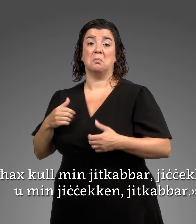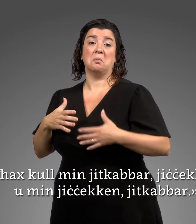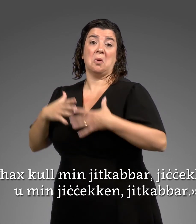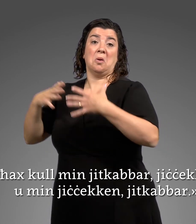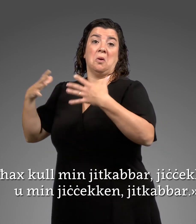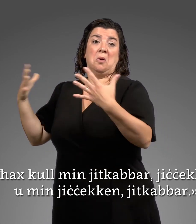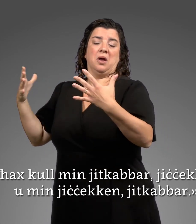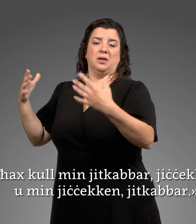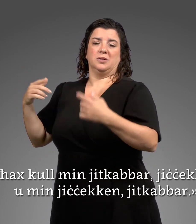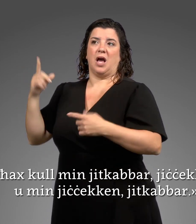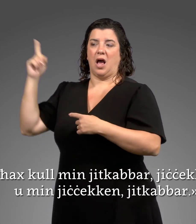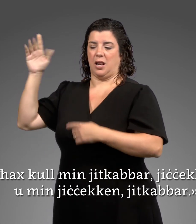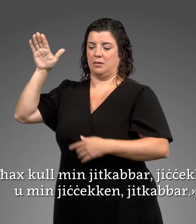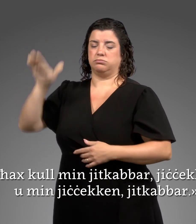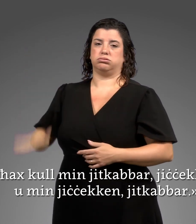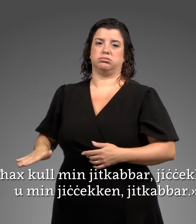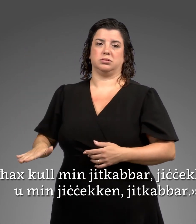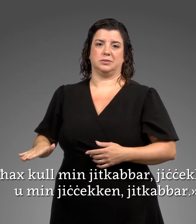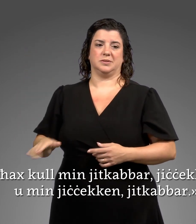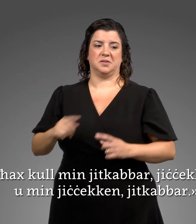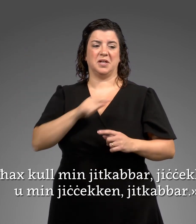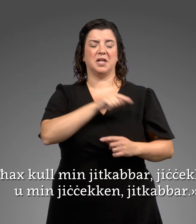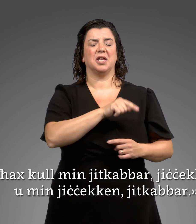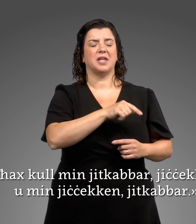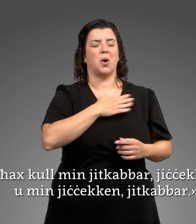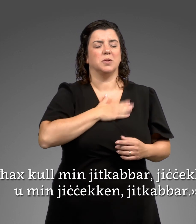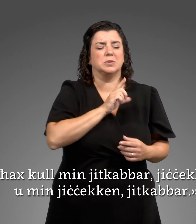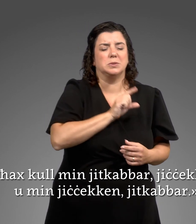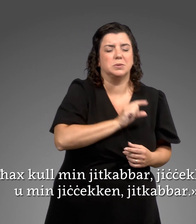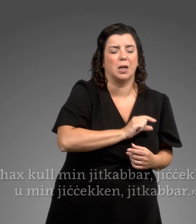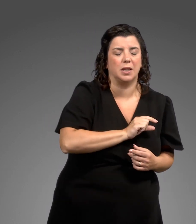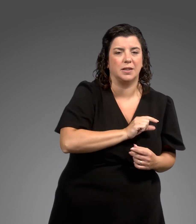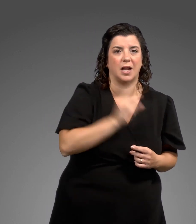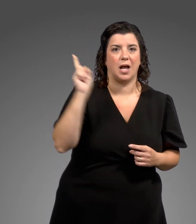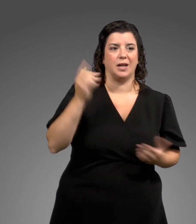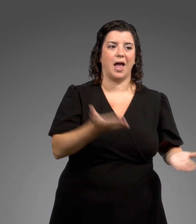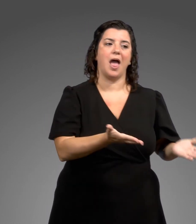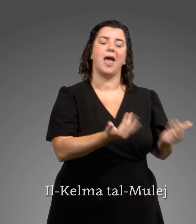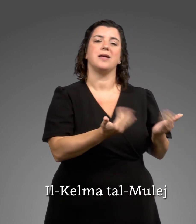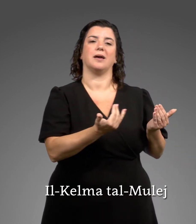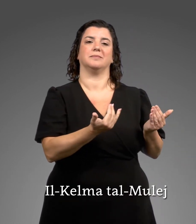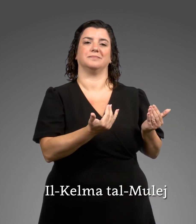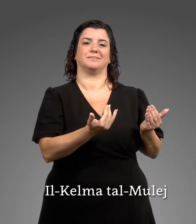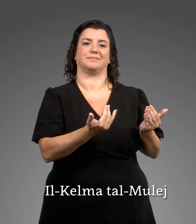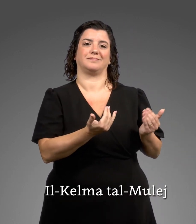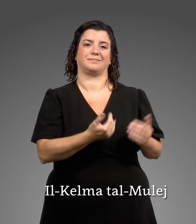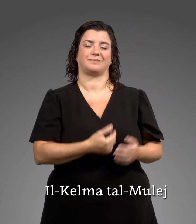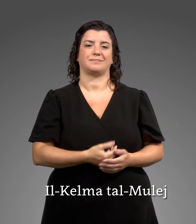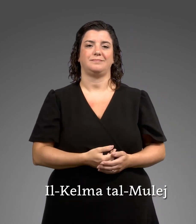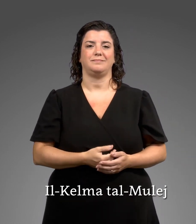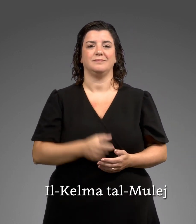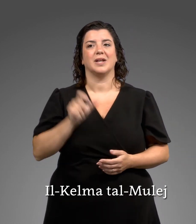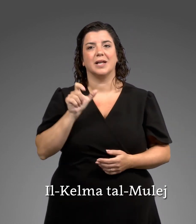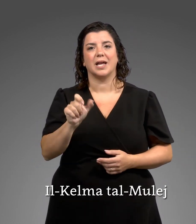U minn jitċeken Jitqabbar Hikamatan Muley